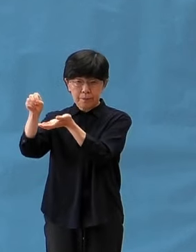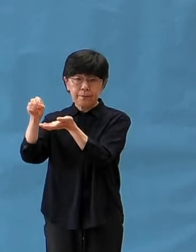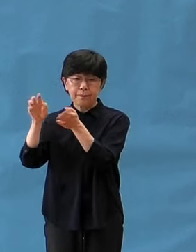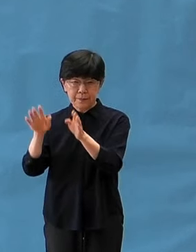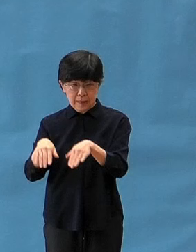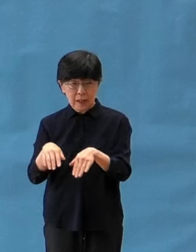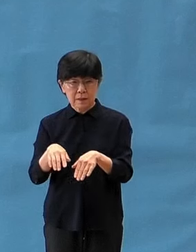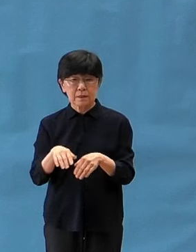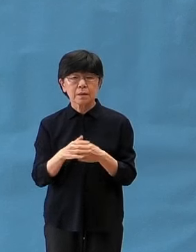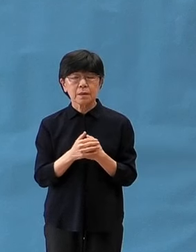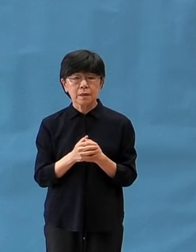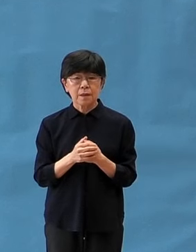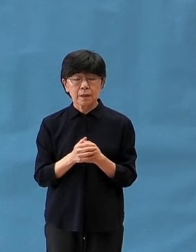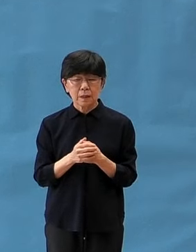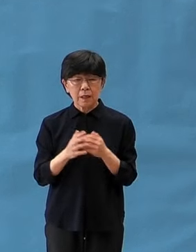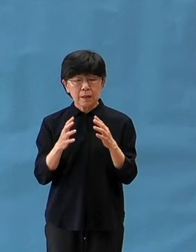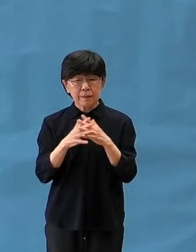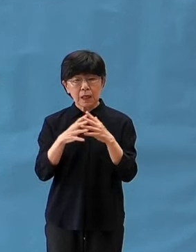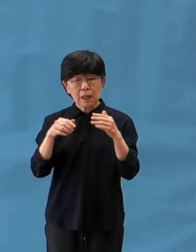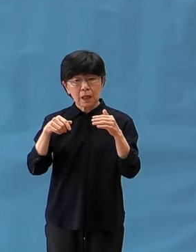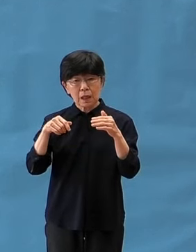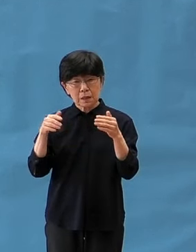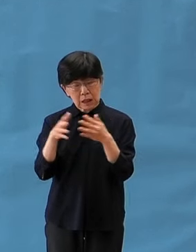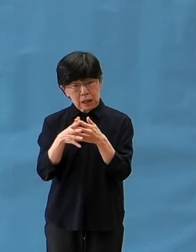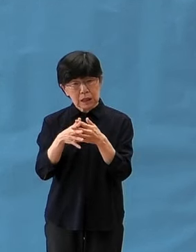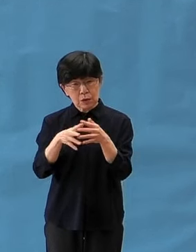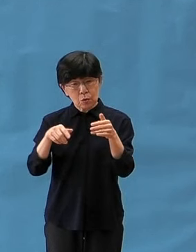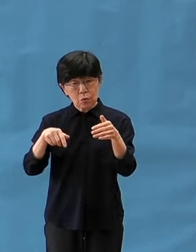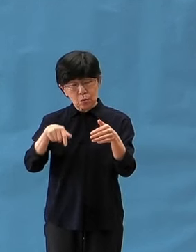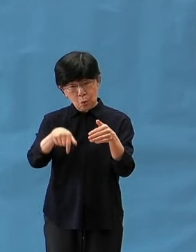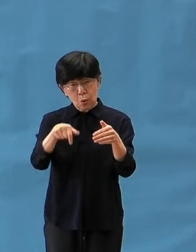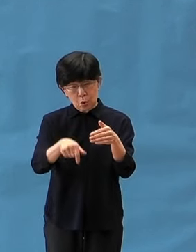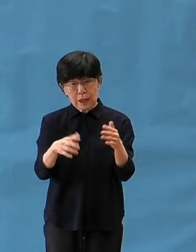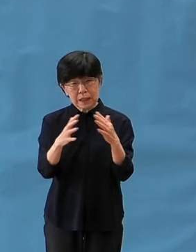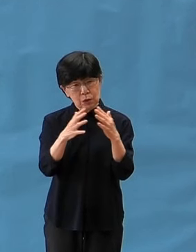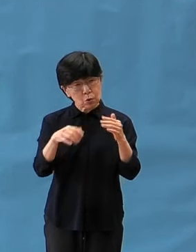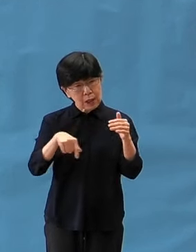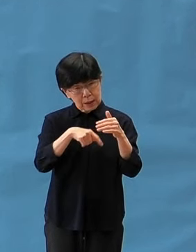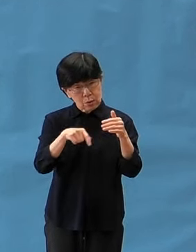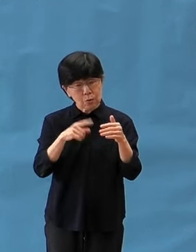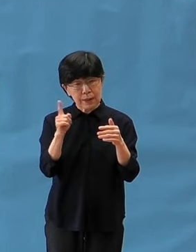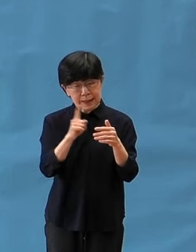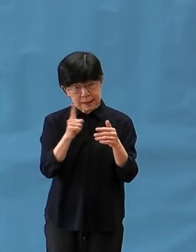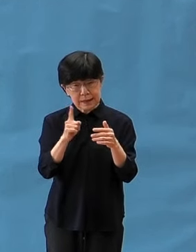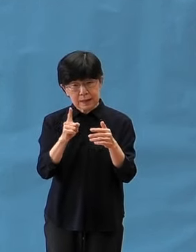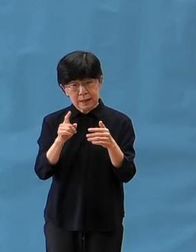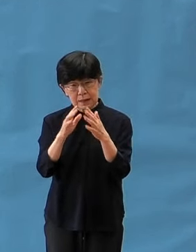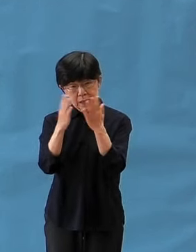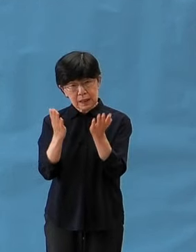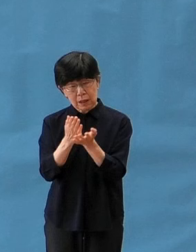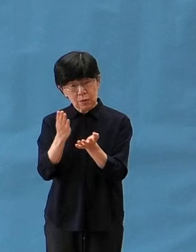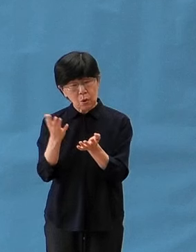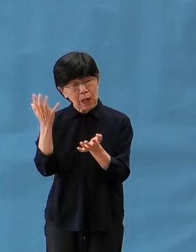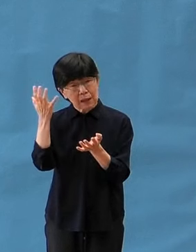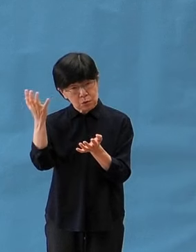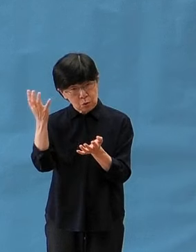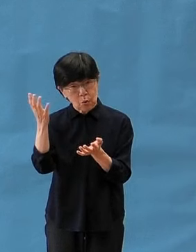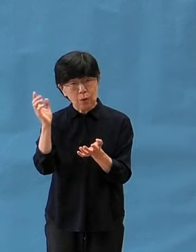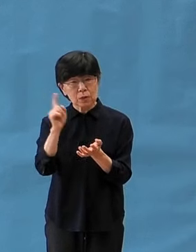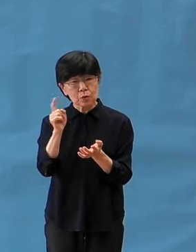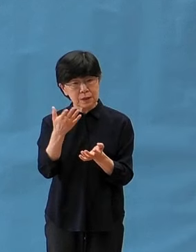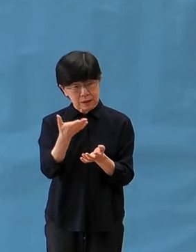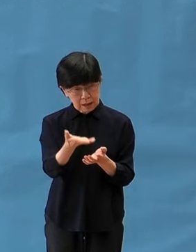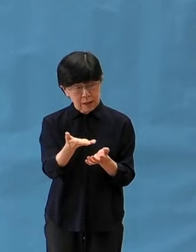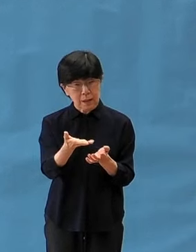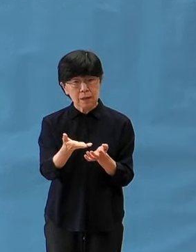、今回のその宮崎でのサミットでどういう議論がされたのかというのと、全体的なご感想をお願いします。また合わせてこ